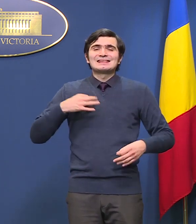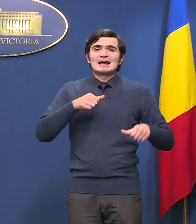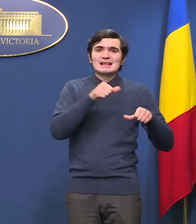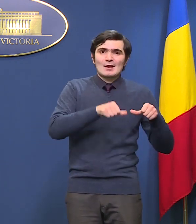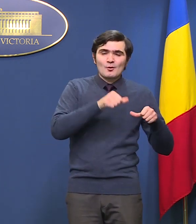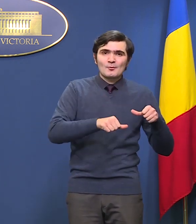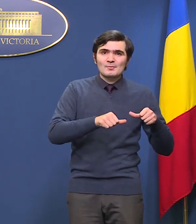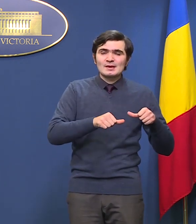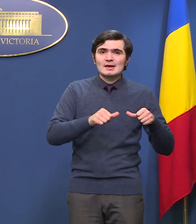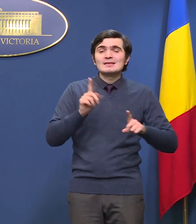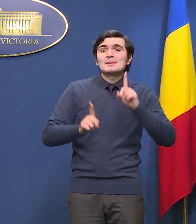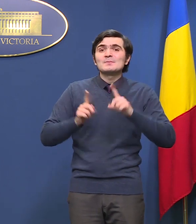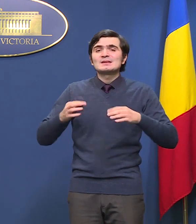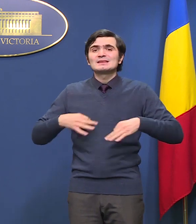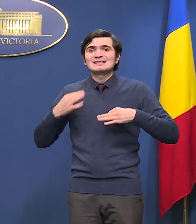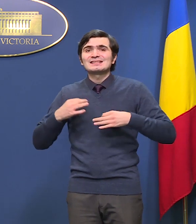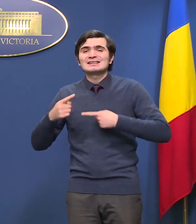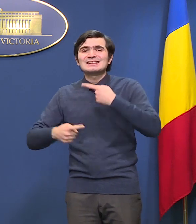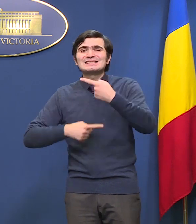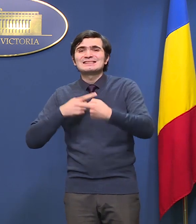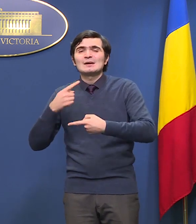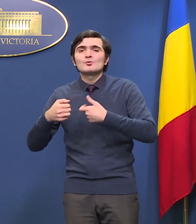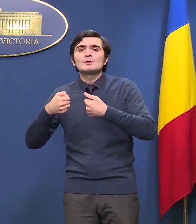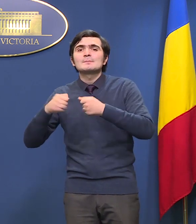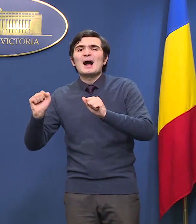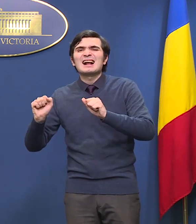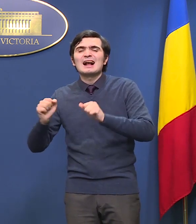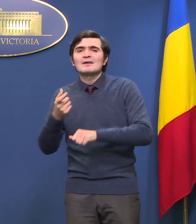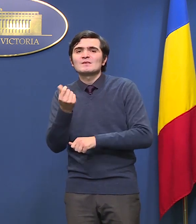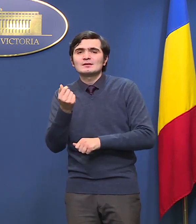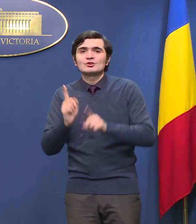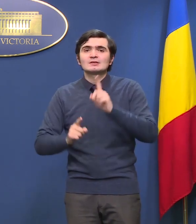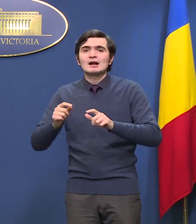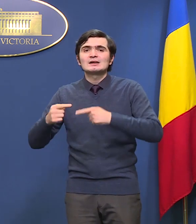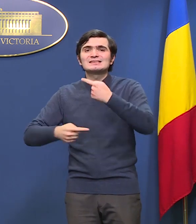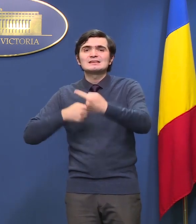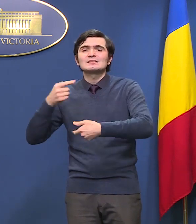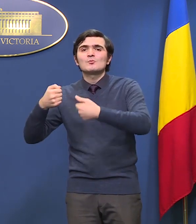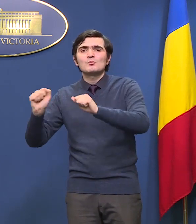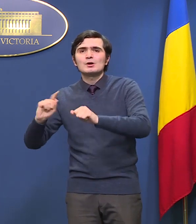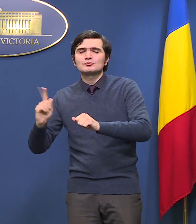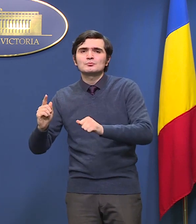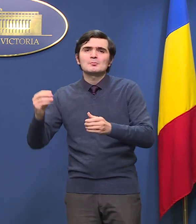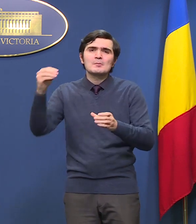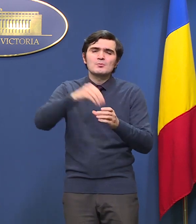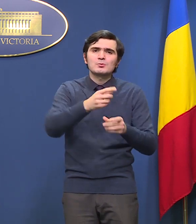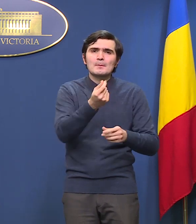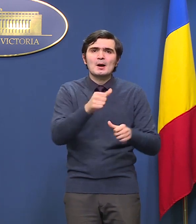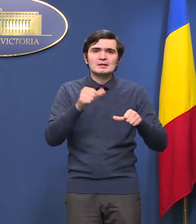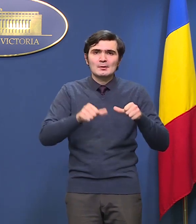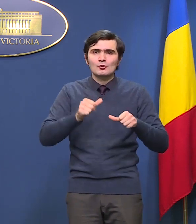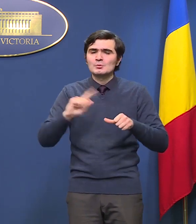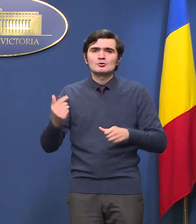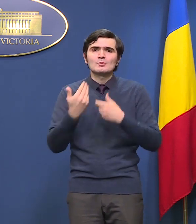economiei. În momentul în care sistemul financiar bancar nu mai pompează bani în economie, nu mai împrumută companiile, nu mai